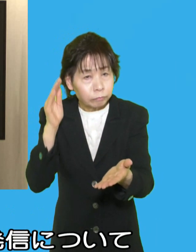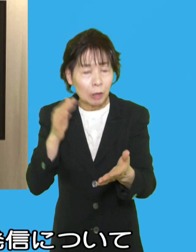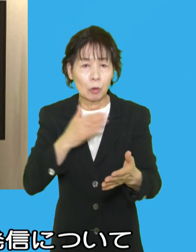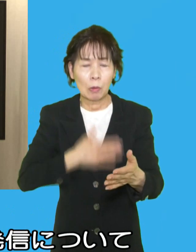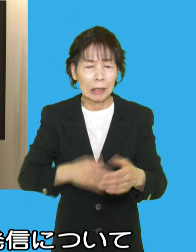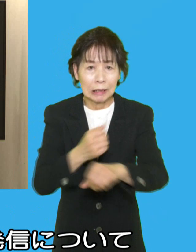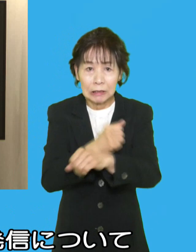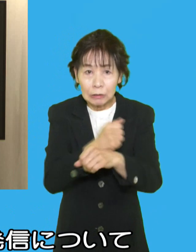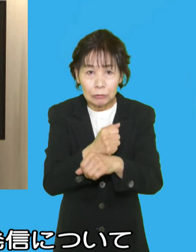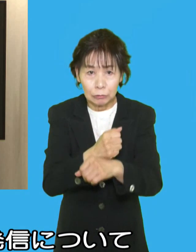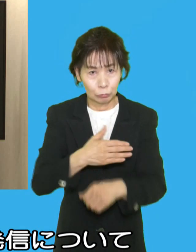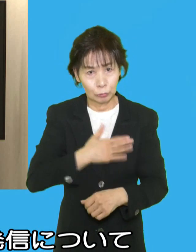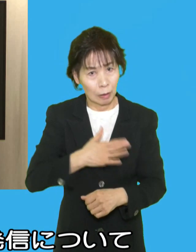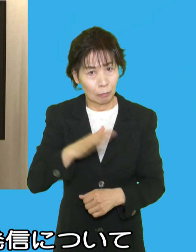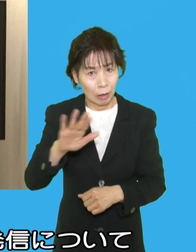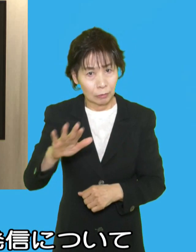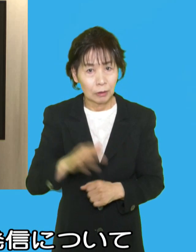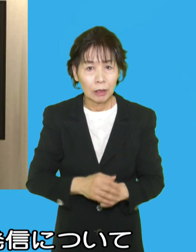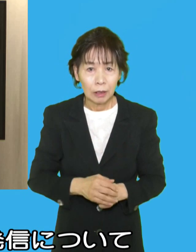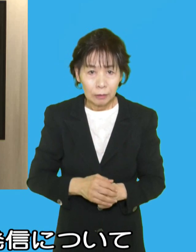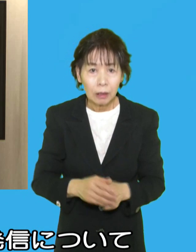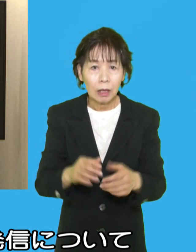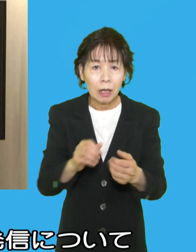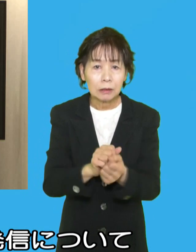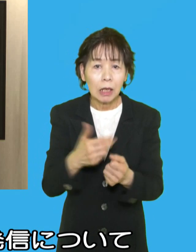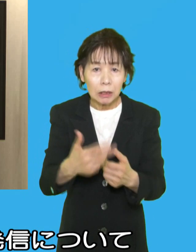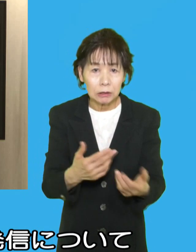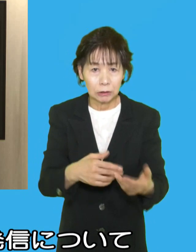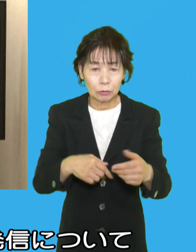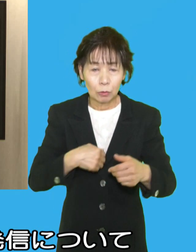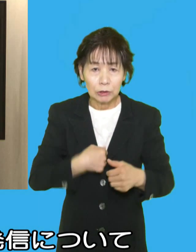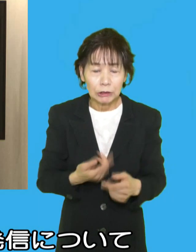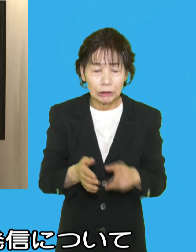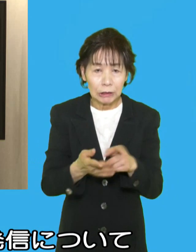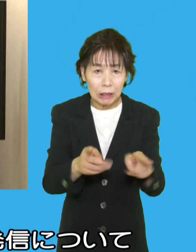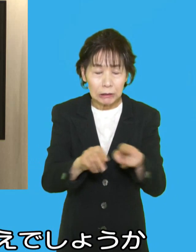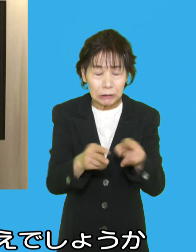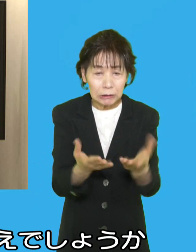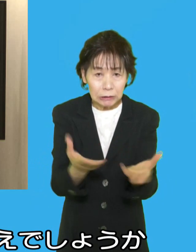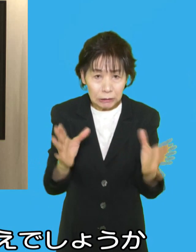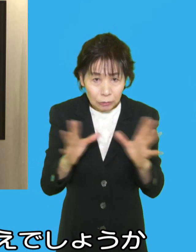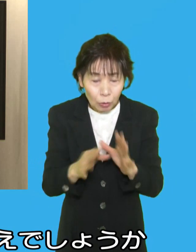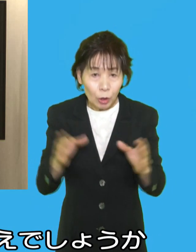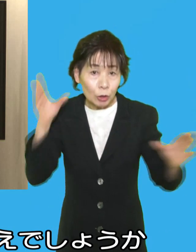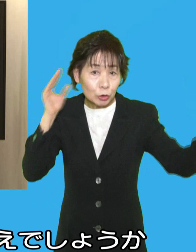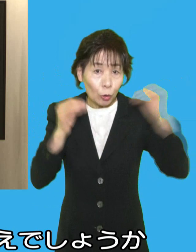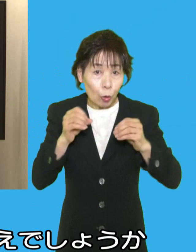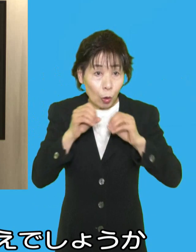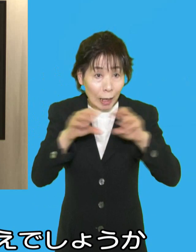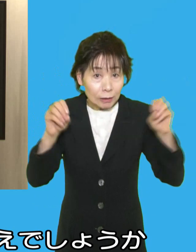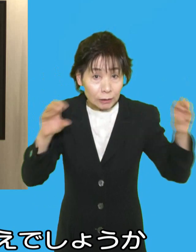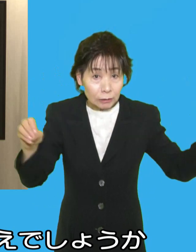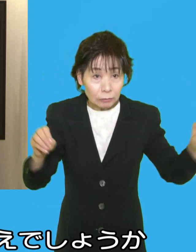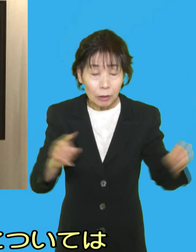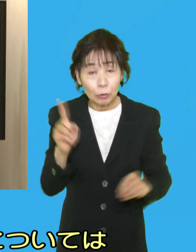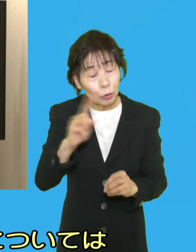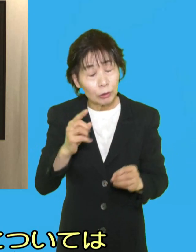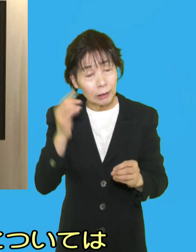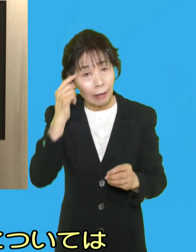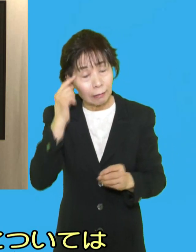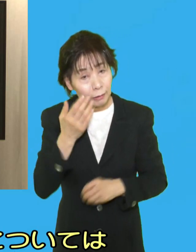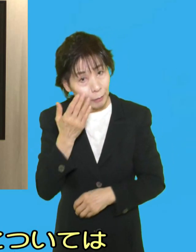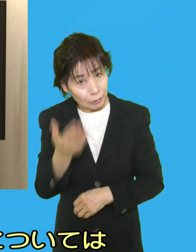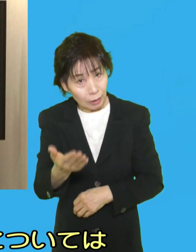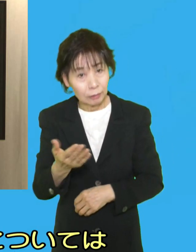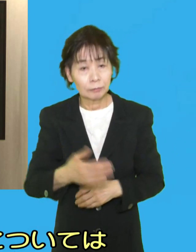この厚労省の自治体医療機関向けの情報発信ということについては市長としてはどのようにお考えでしょうか。 そう